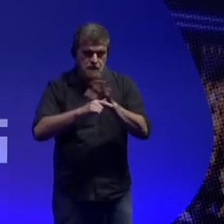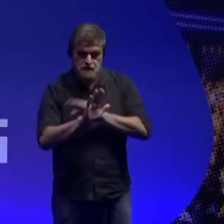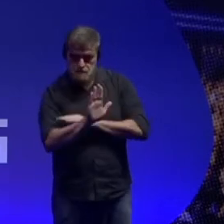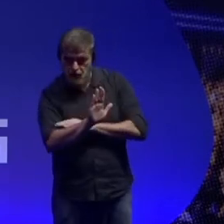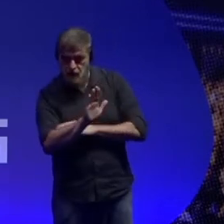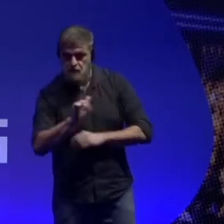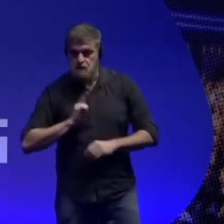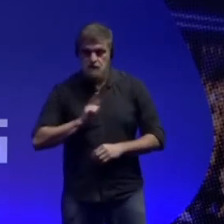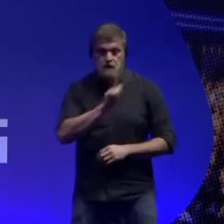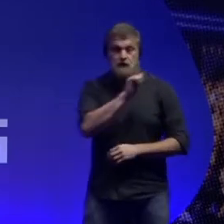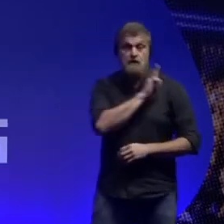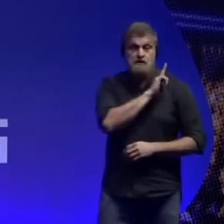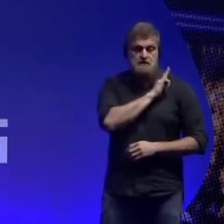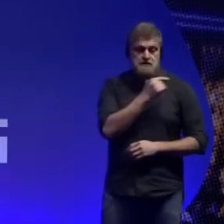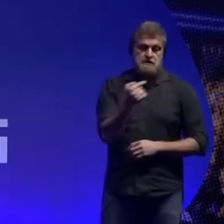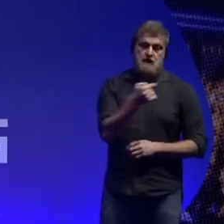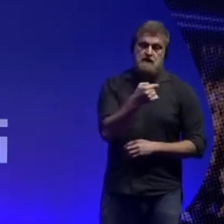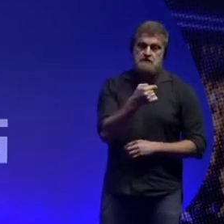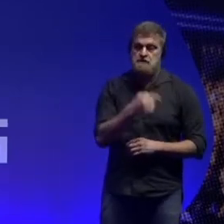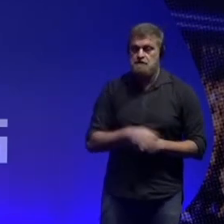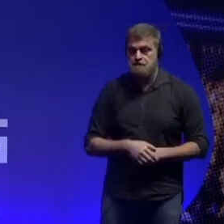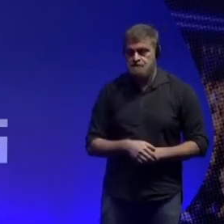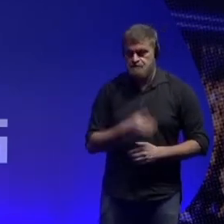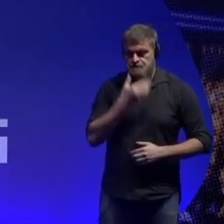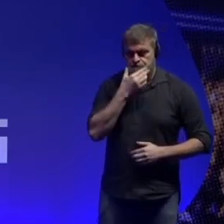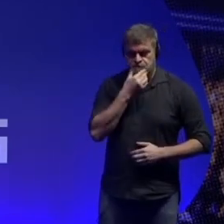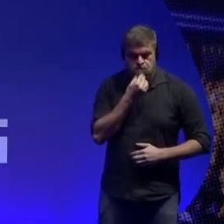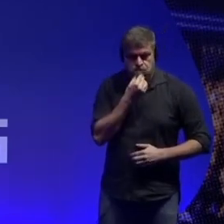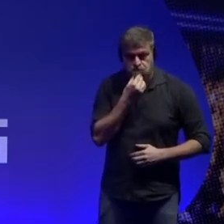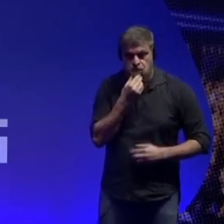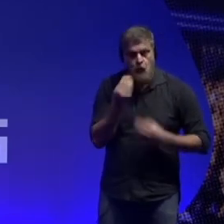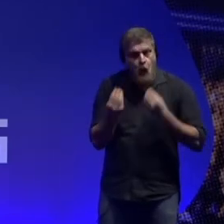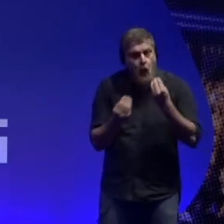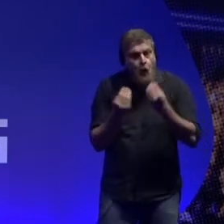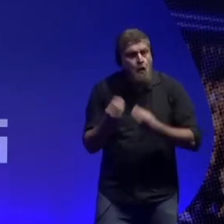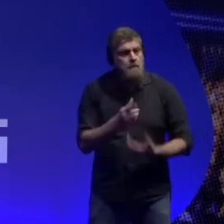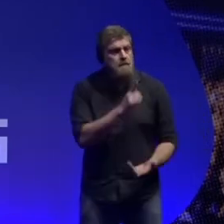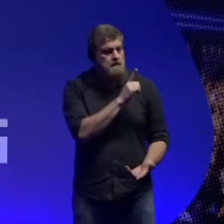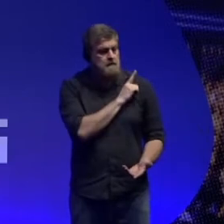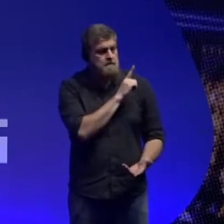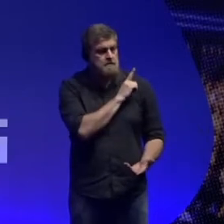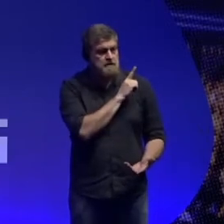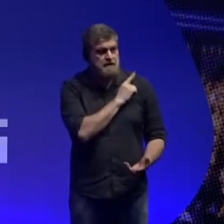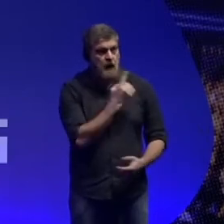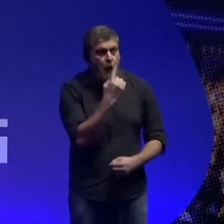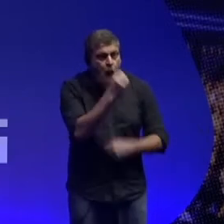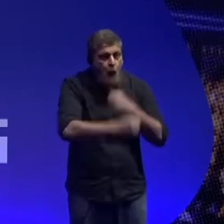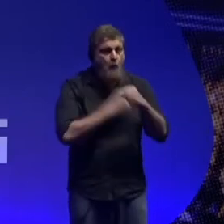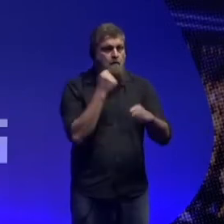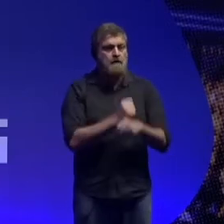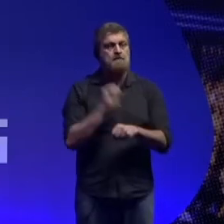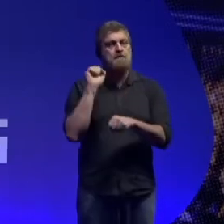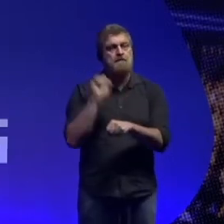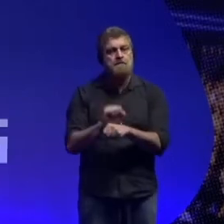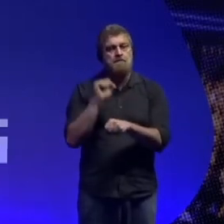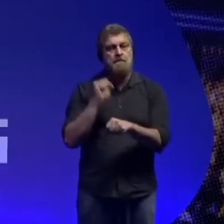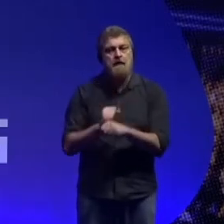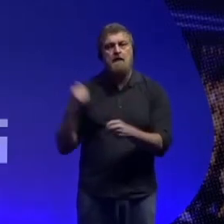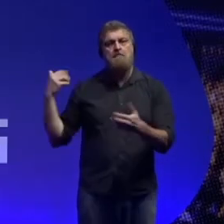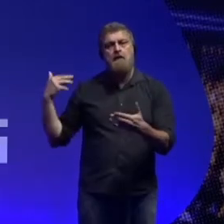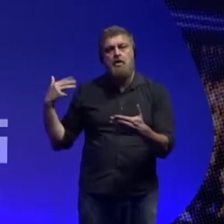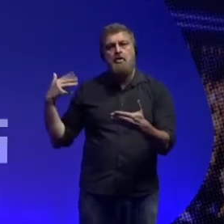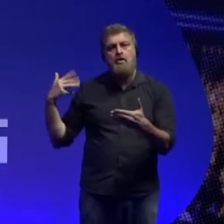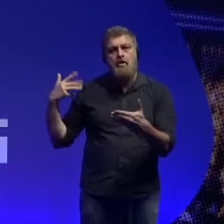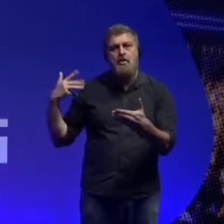Esse gerente da Cristina. Olha só, como um gerente espera um ano para falar para uma pessoa o que